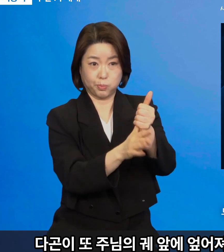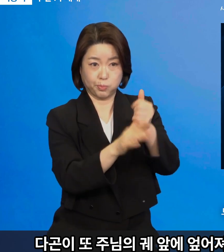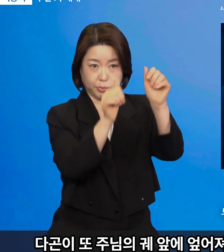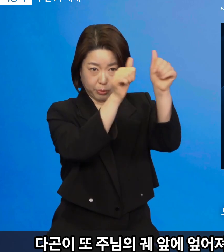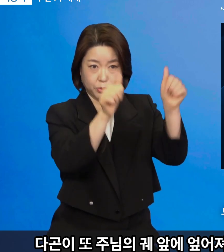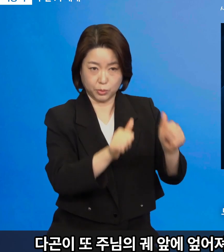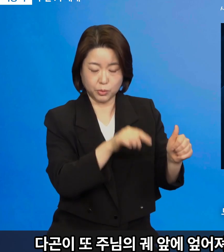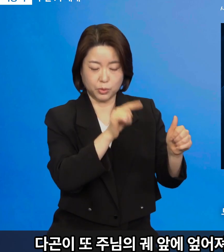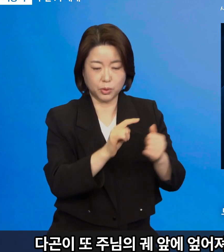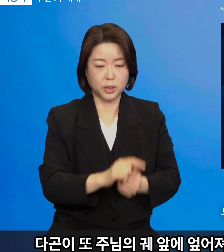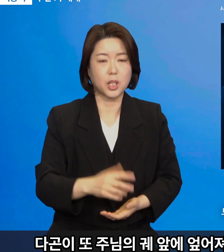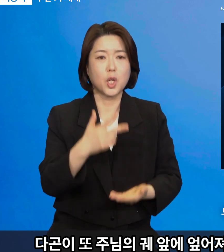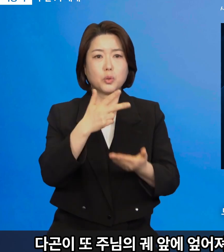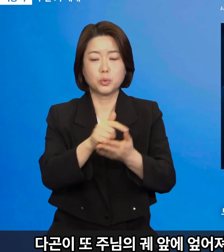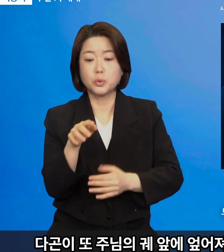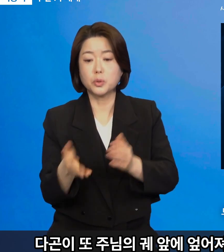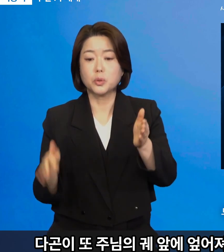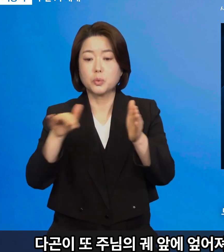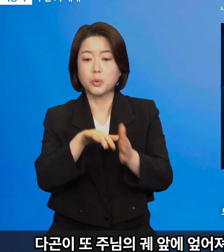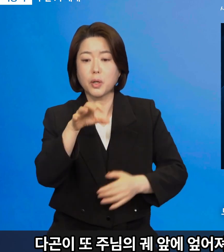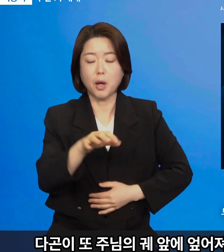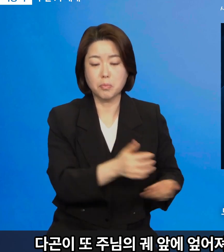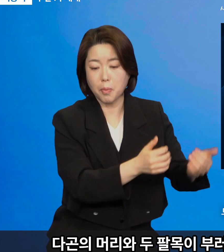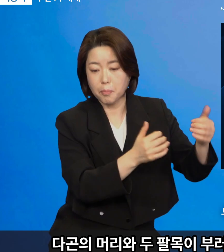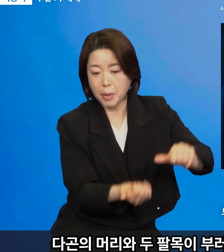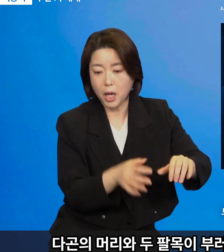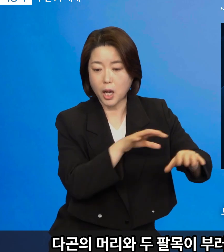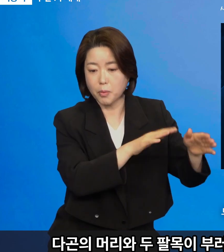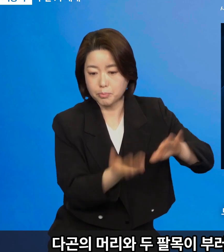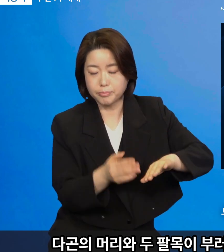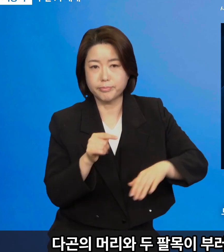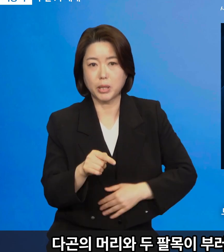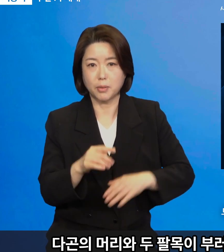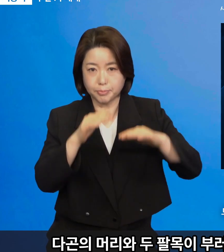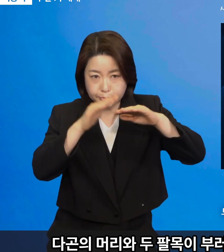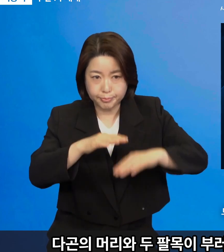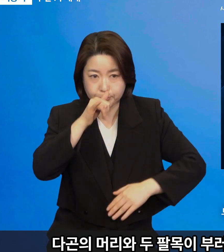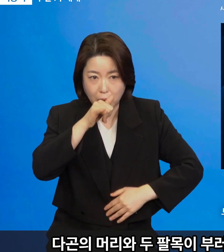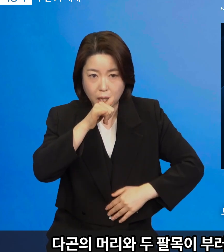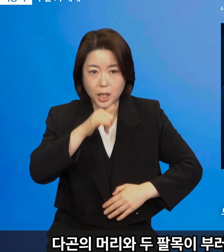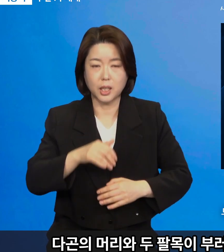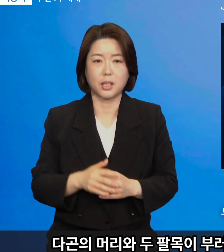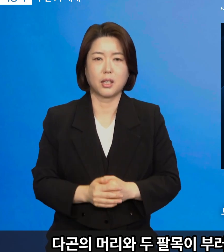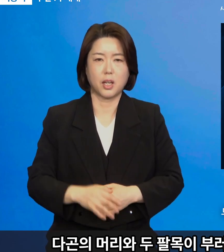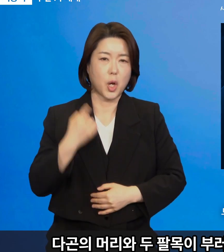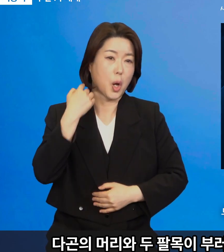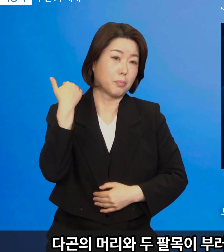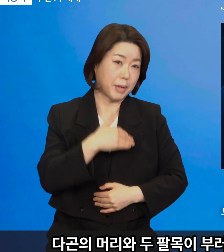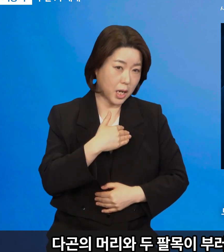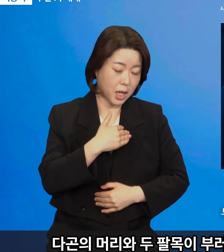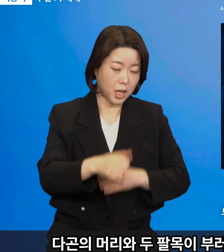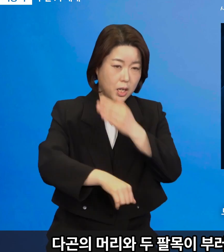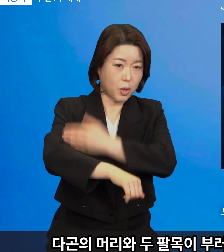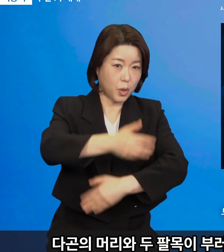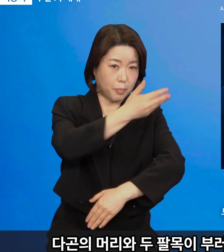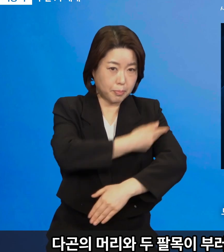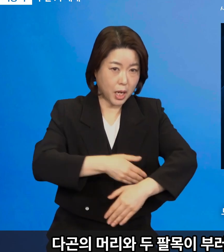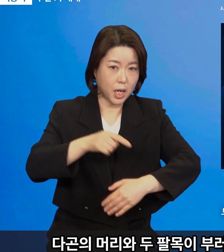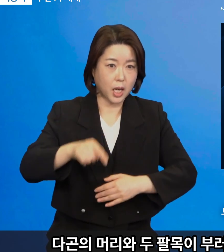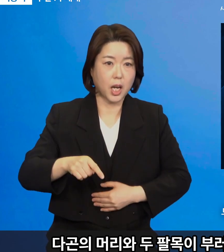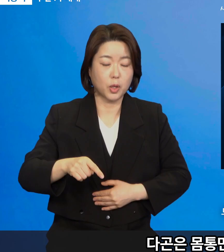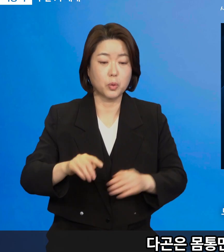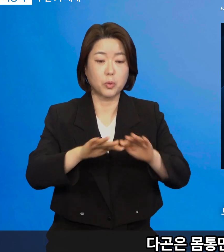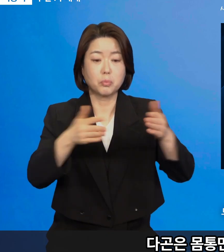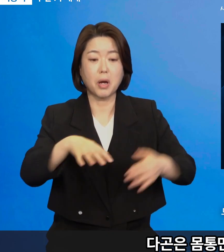엎어져서 땅바닥에 얼굴을 받고 있었다. 다곤의 머리와 두 팔목이 부러져서 문지방 위에